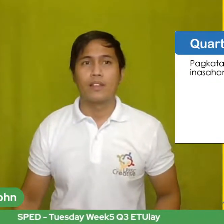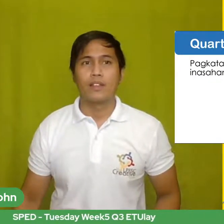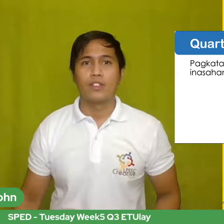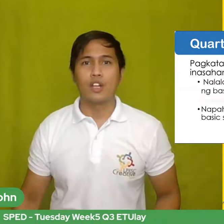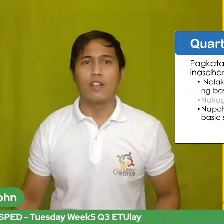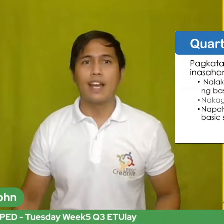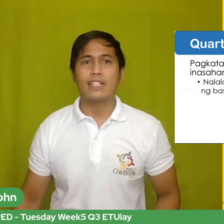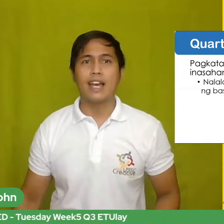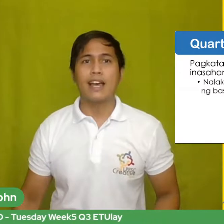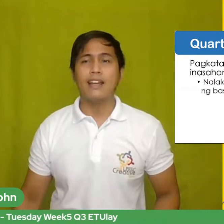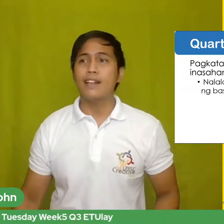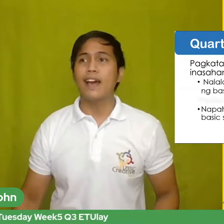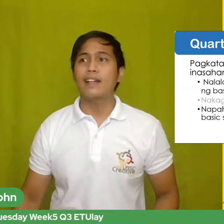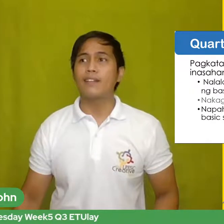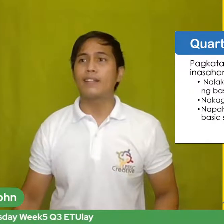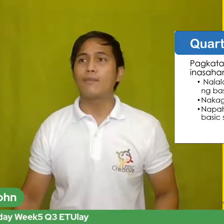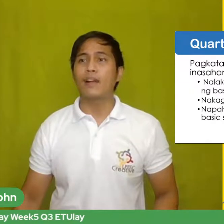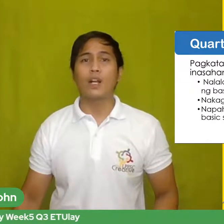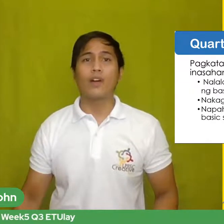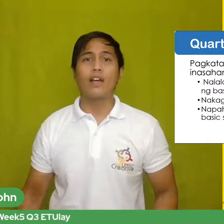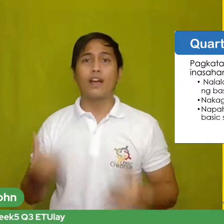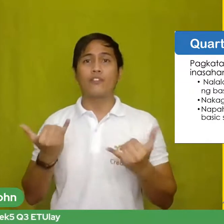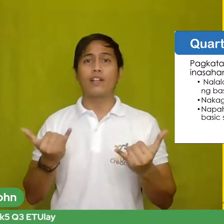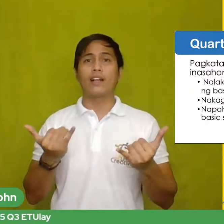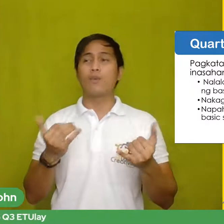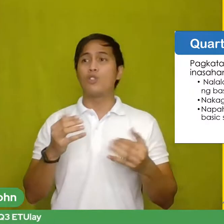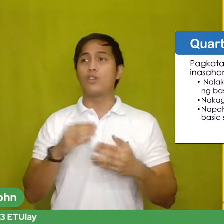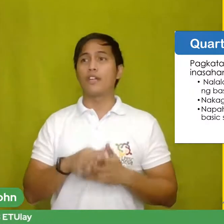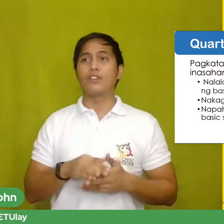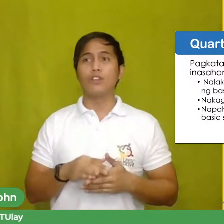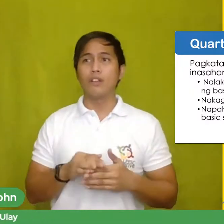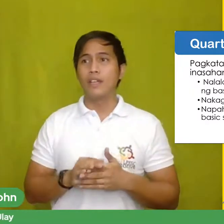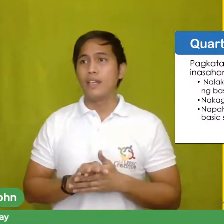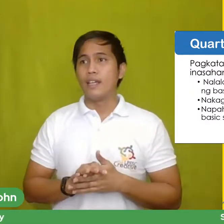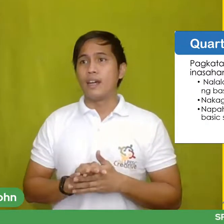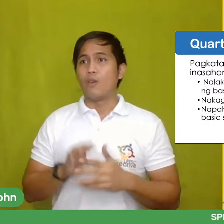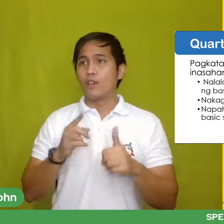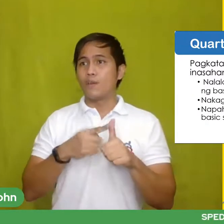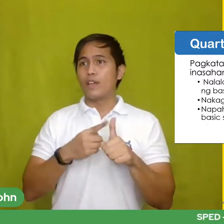So, anong inaasahan na natin magagawa after ng module na ito? Una muna